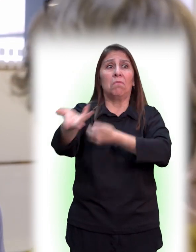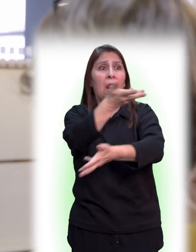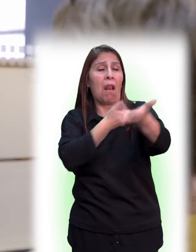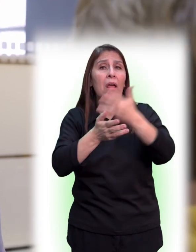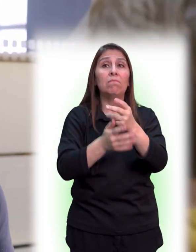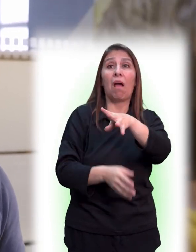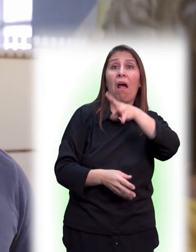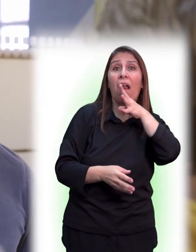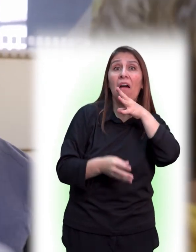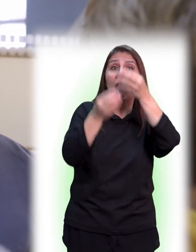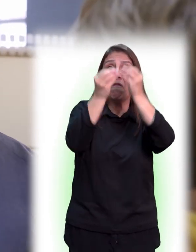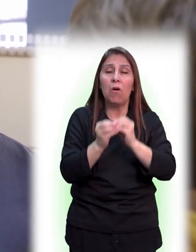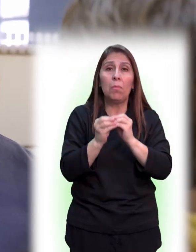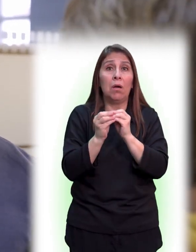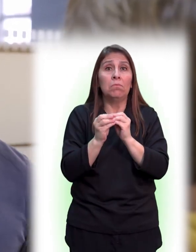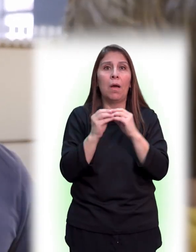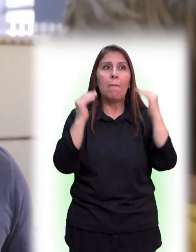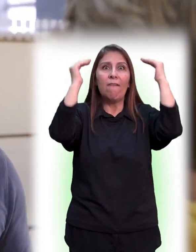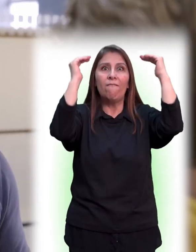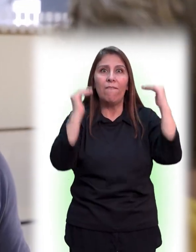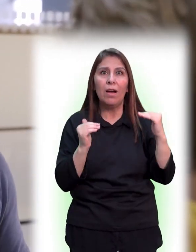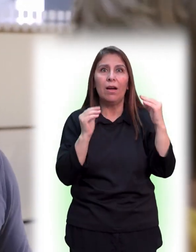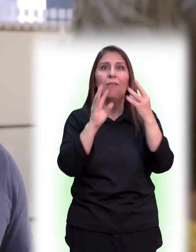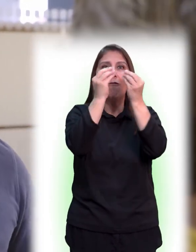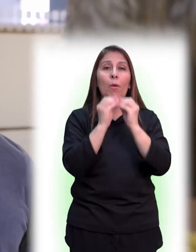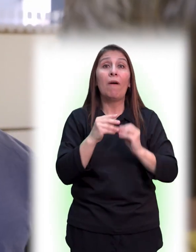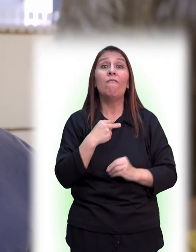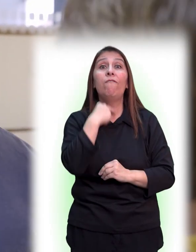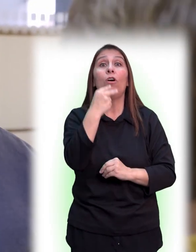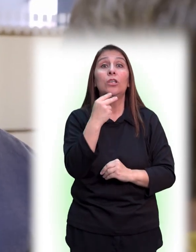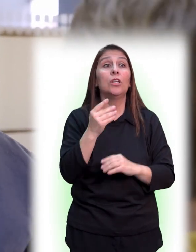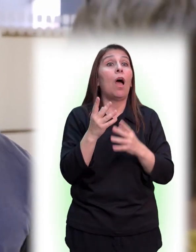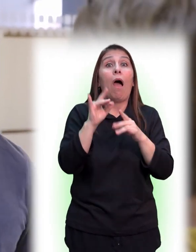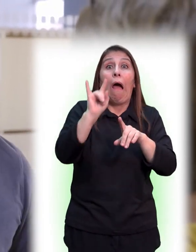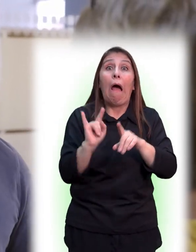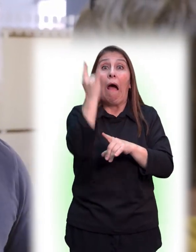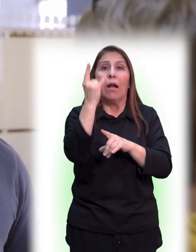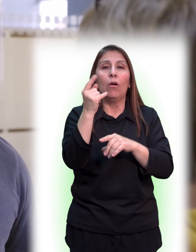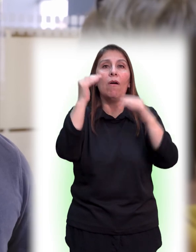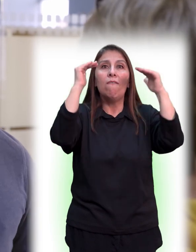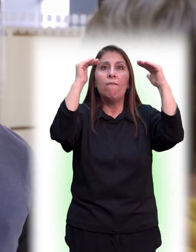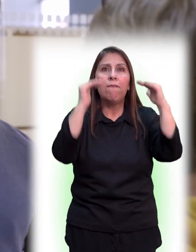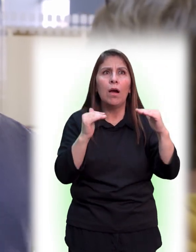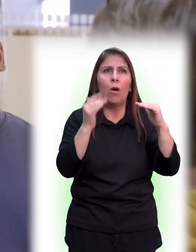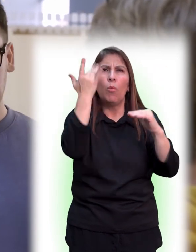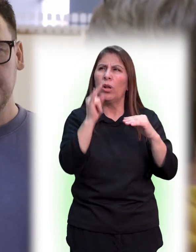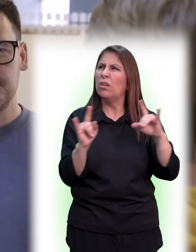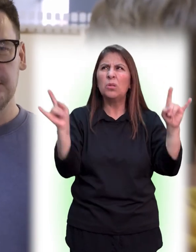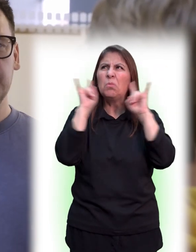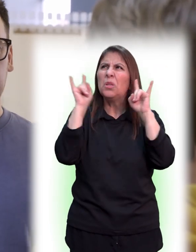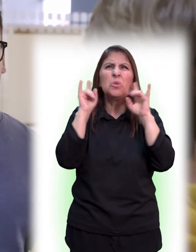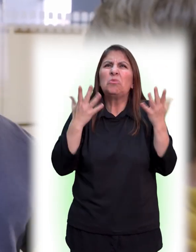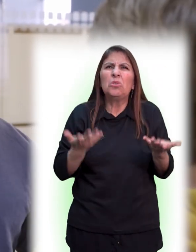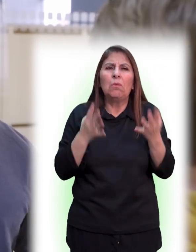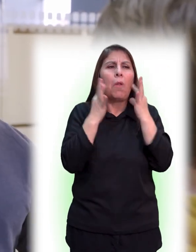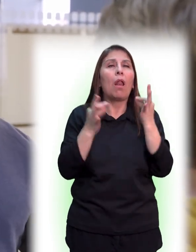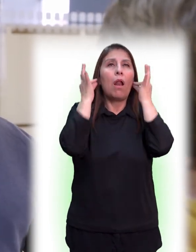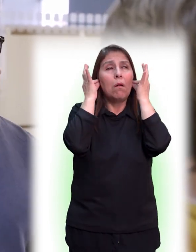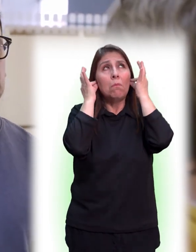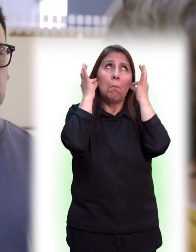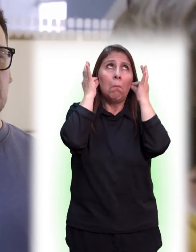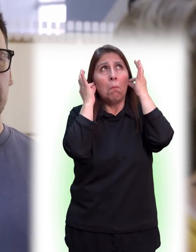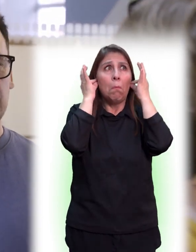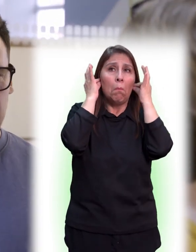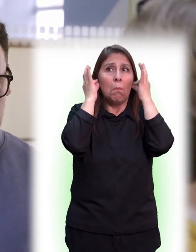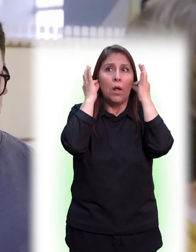de inteligibilidad del habla, de la intensidad de la misma, porque no nos estamos escuchando y competimos, como ya